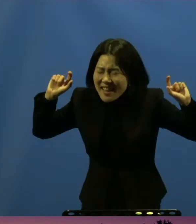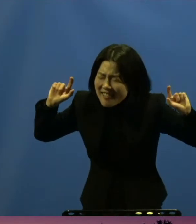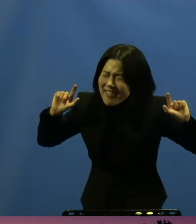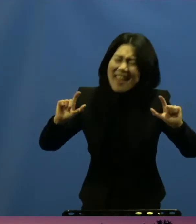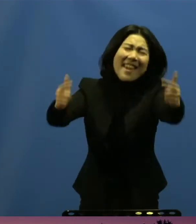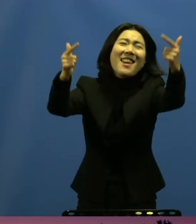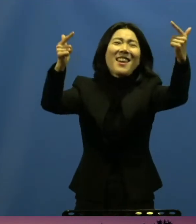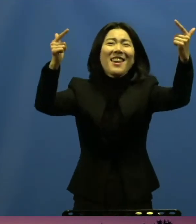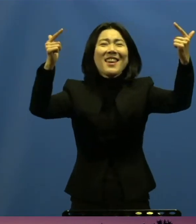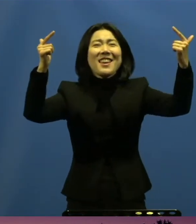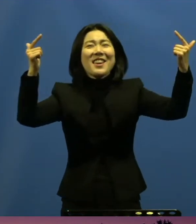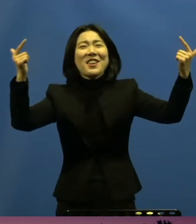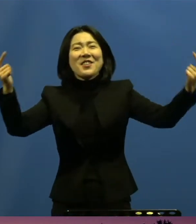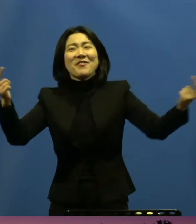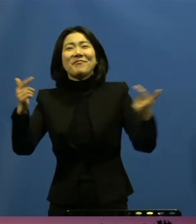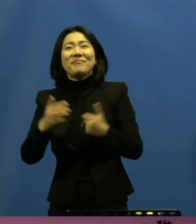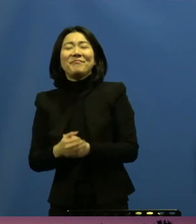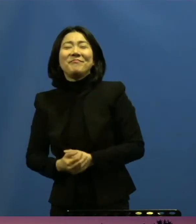않겠네.